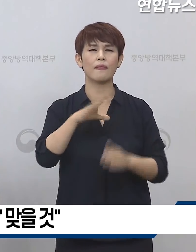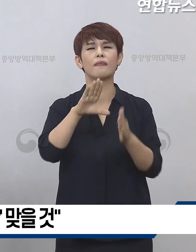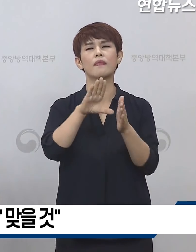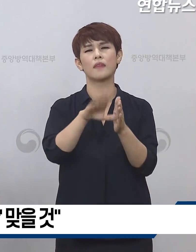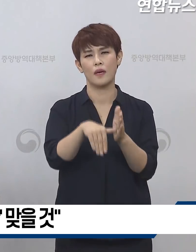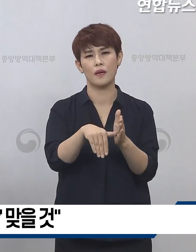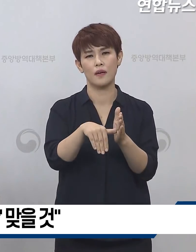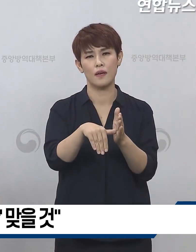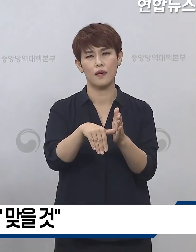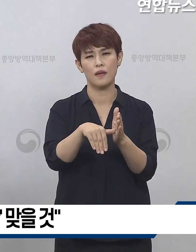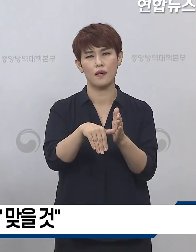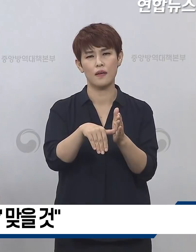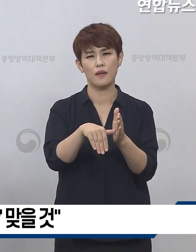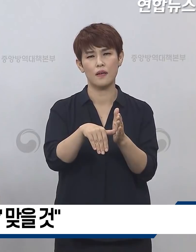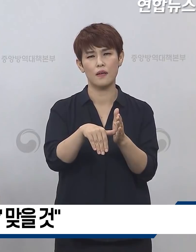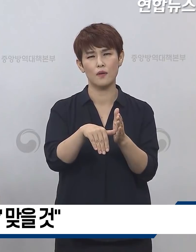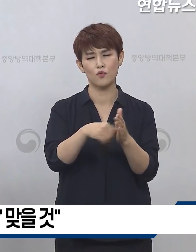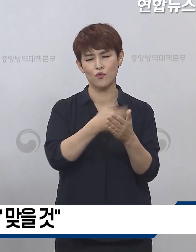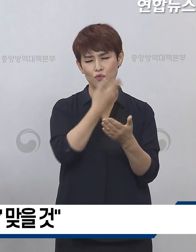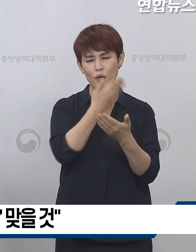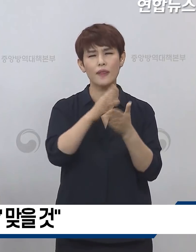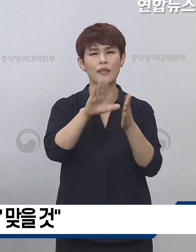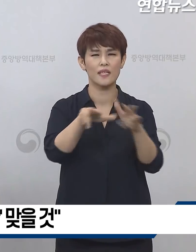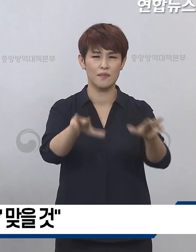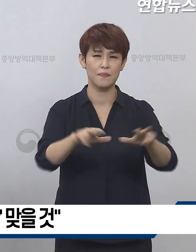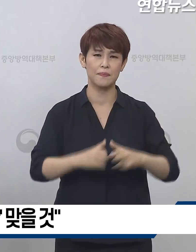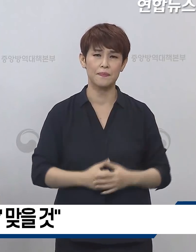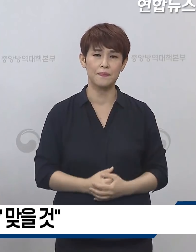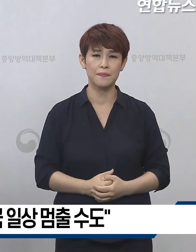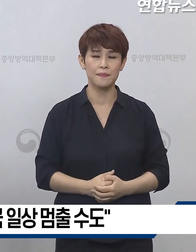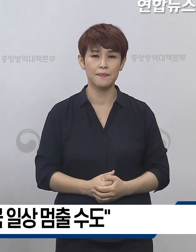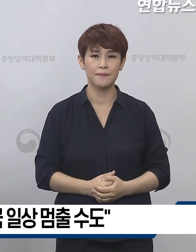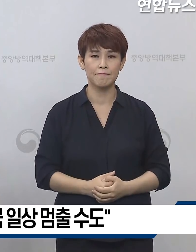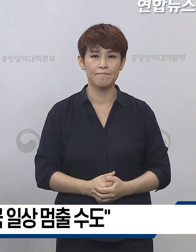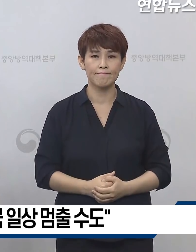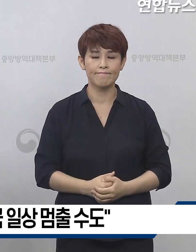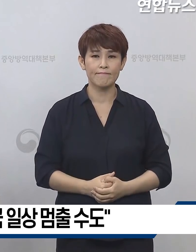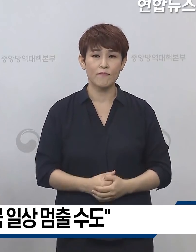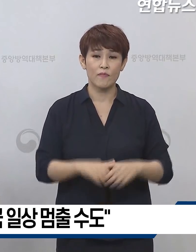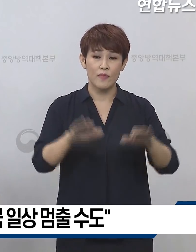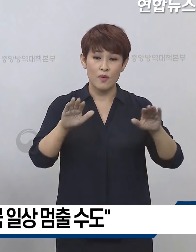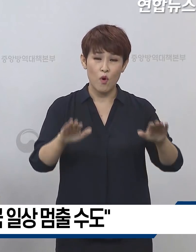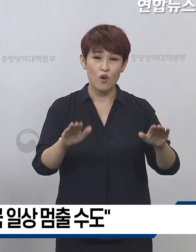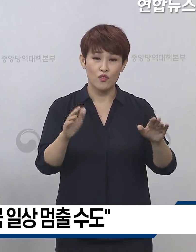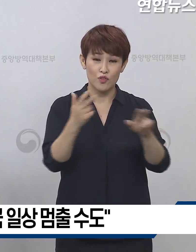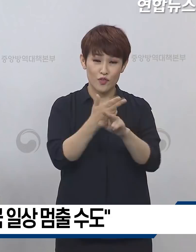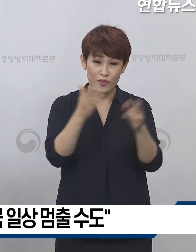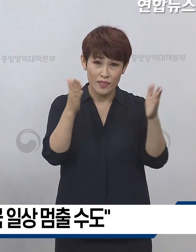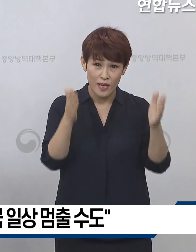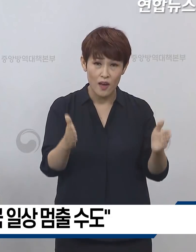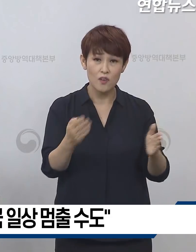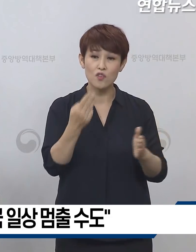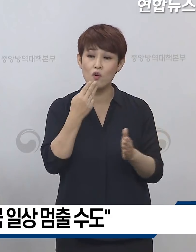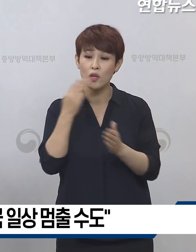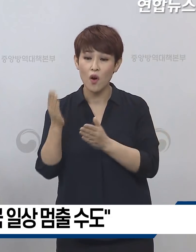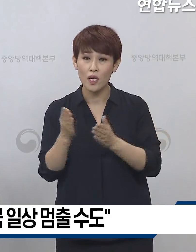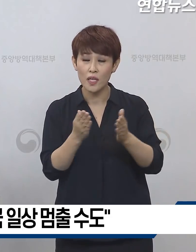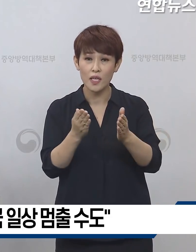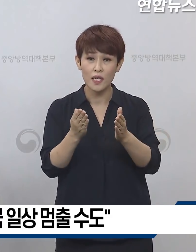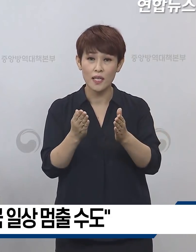빠져들 수 있는 바로 문턱에 서 있는 상황입니다. 이번 주에 서울 경기 지역의 확산세를